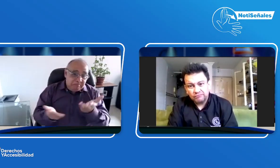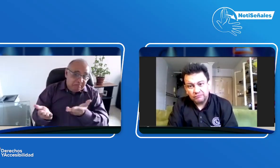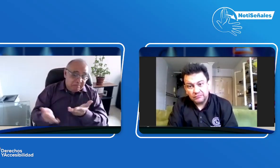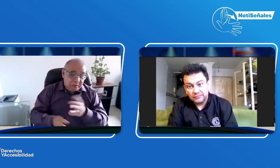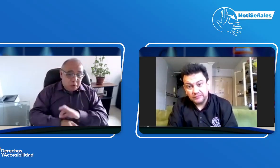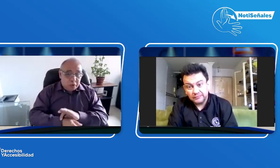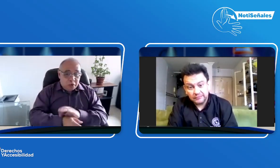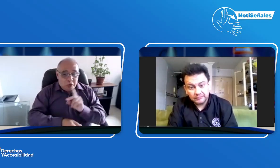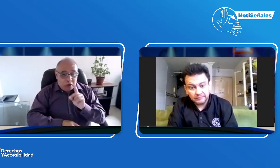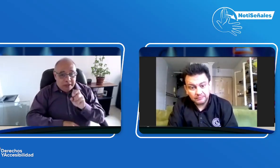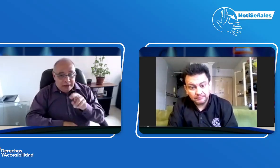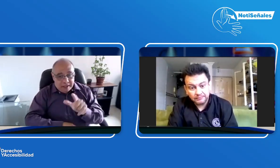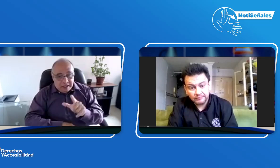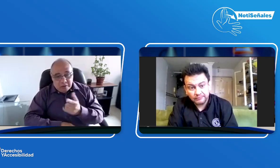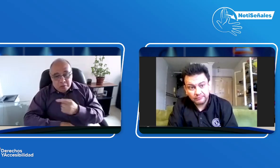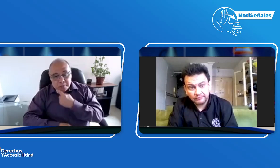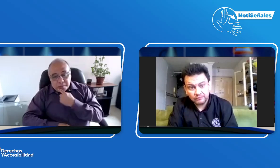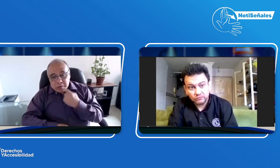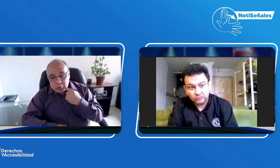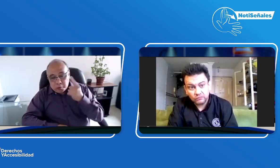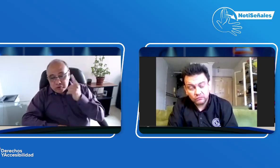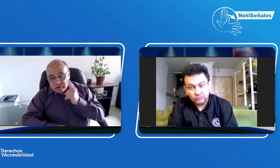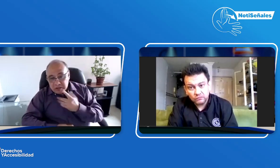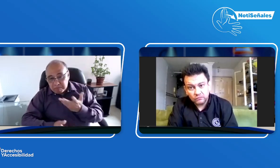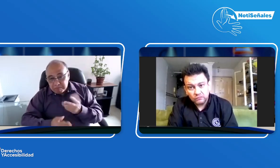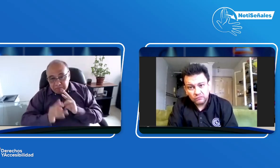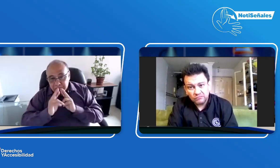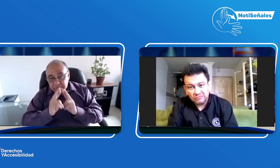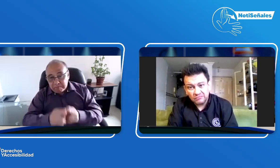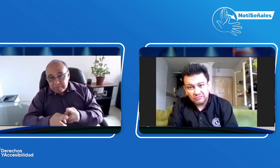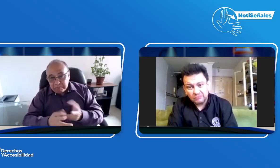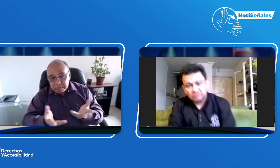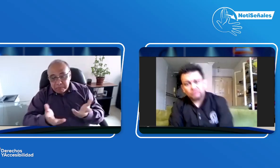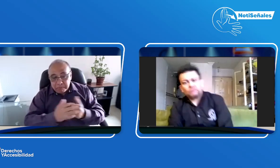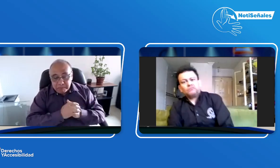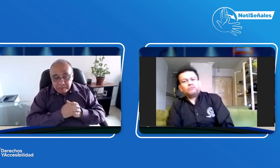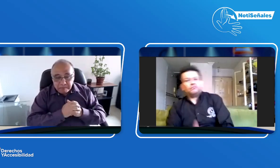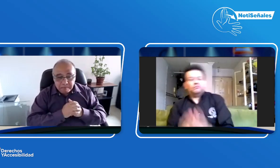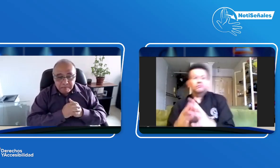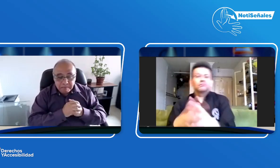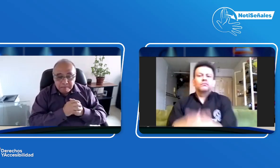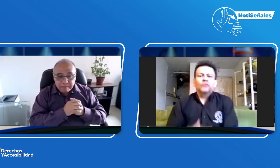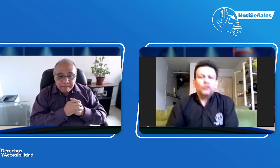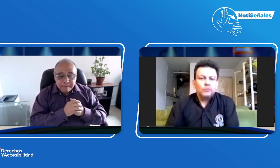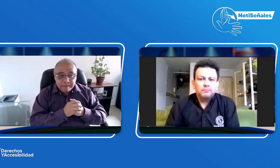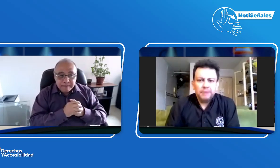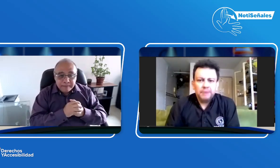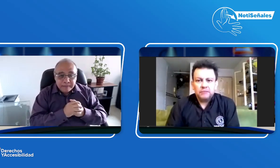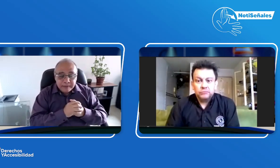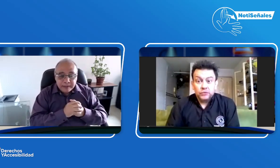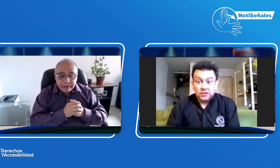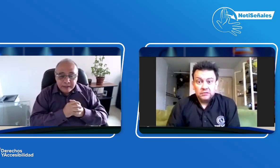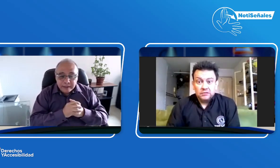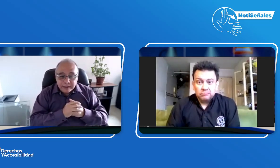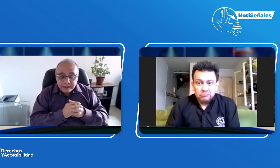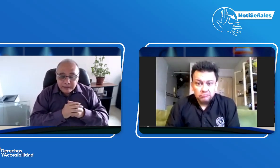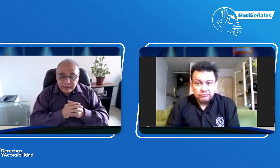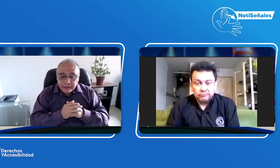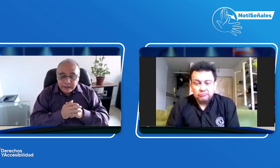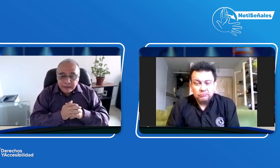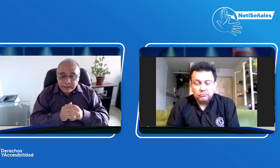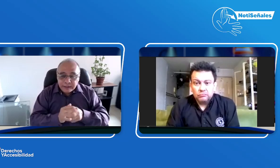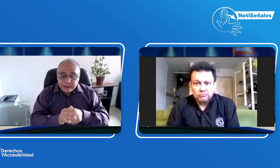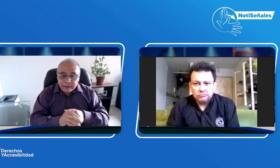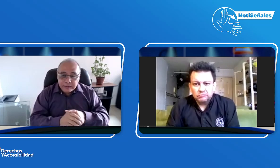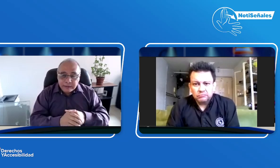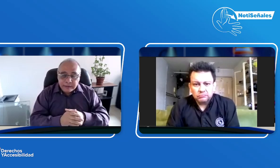Bueno, le doy paso, entonces, no sé si a la coordinadora Lucía o al